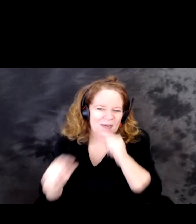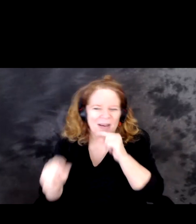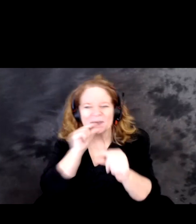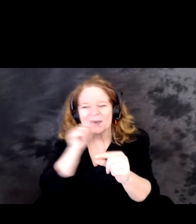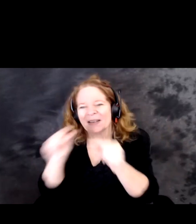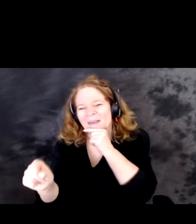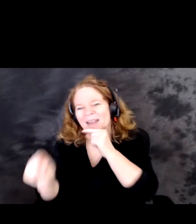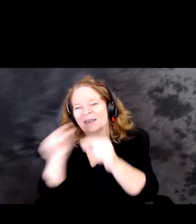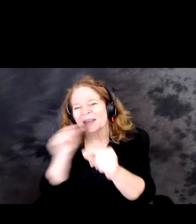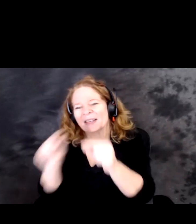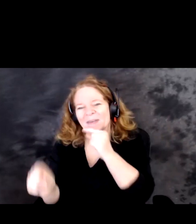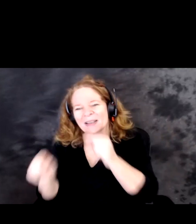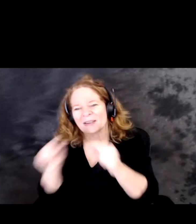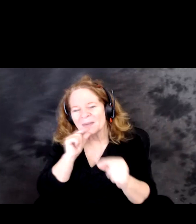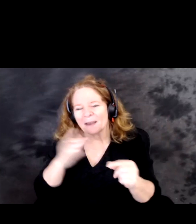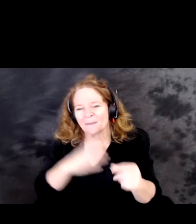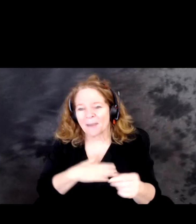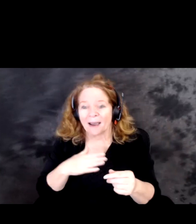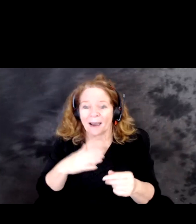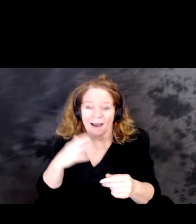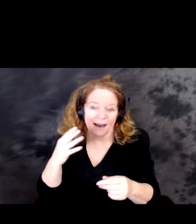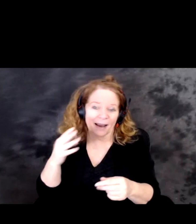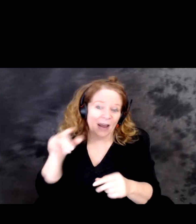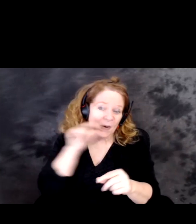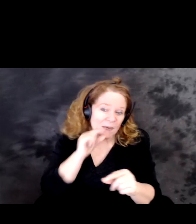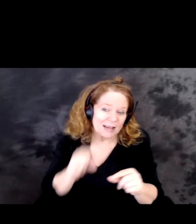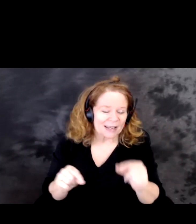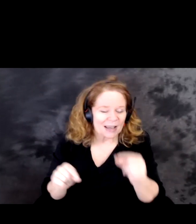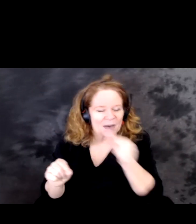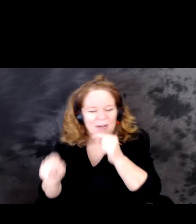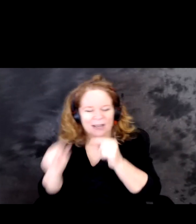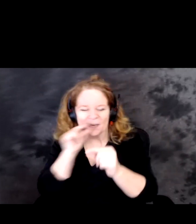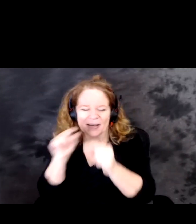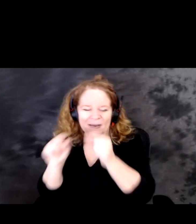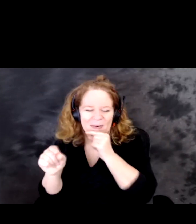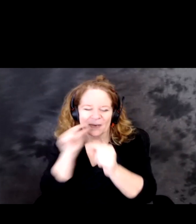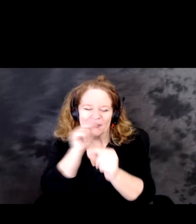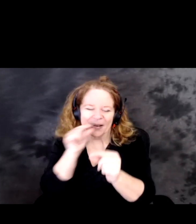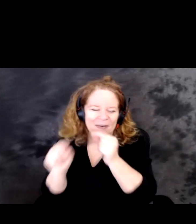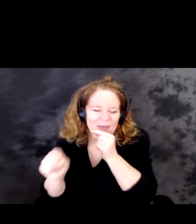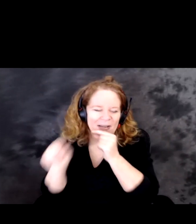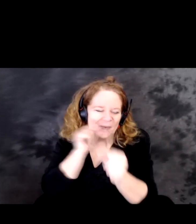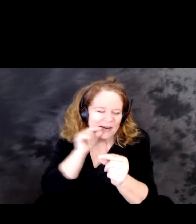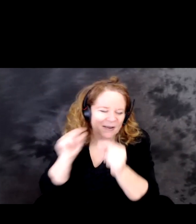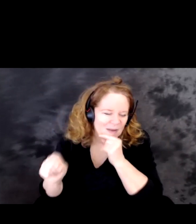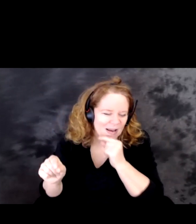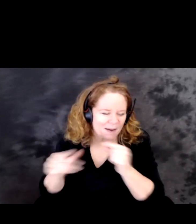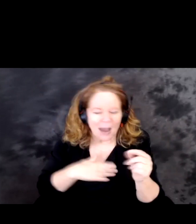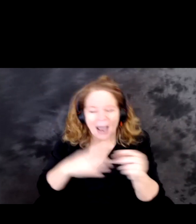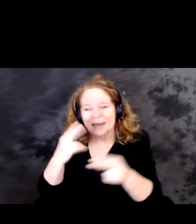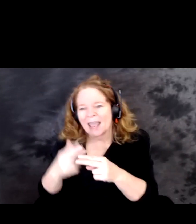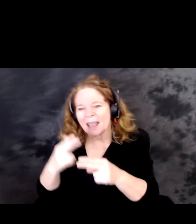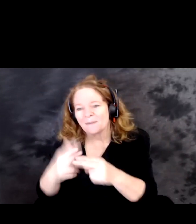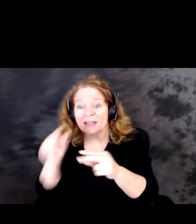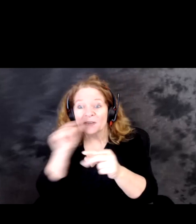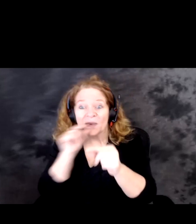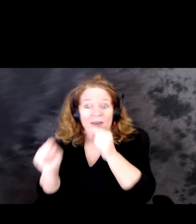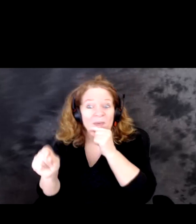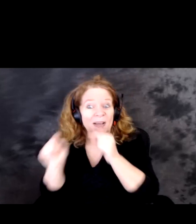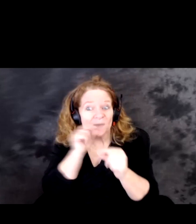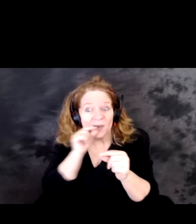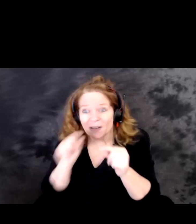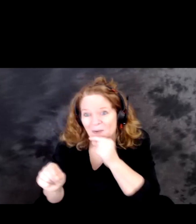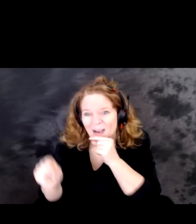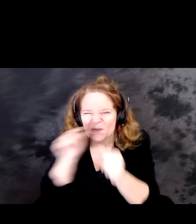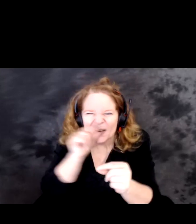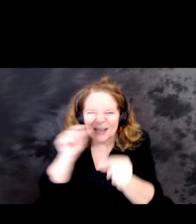nombre es Gwen y Gwen, Gwen y Gwen, Gwen y Gwen, Gwen. Gwen, Gwen, Gwen, Gwen, Gwen, Gwen y Gwen, Gwen. Nombre